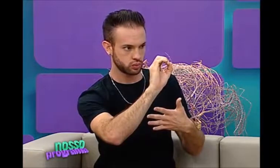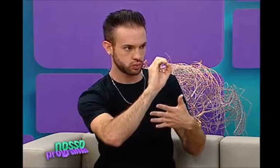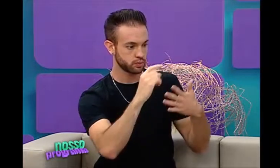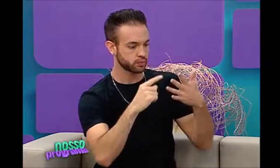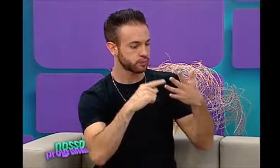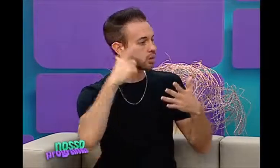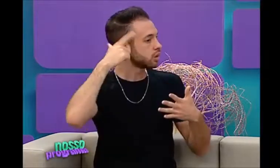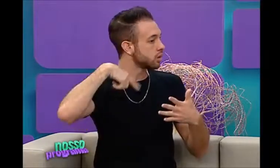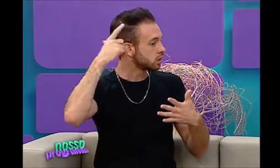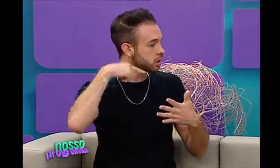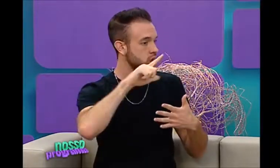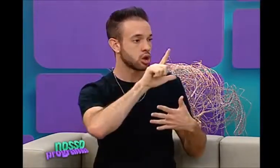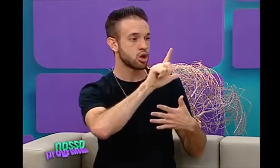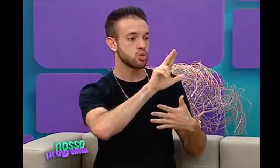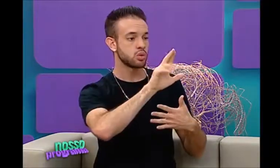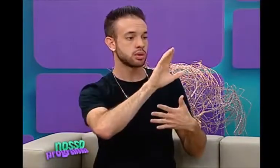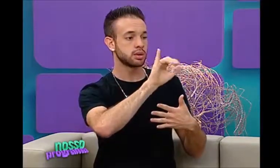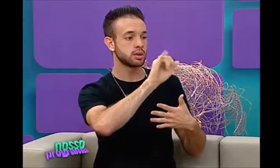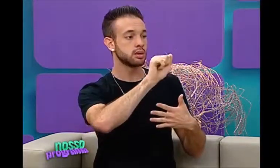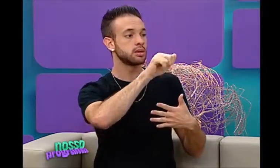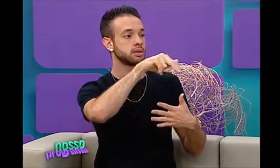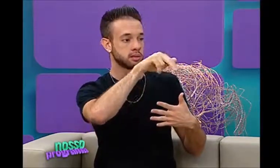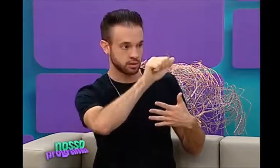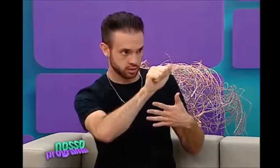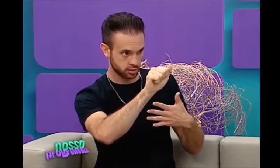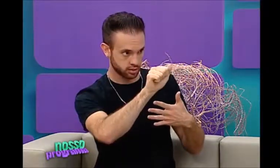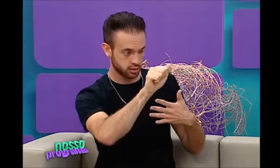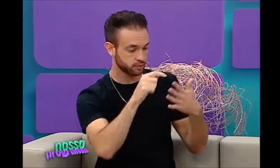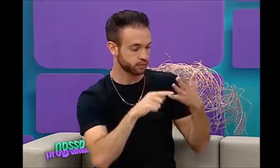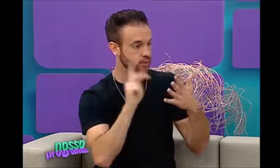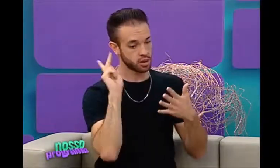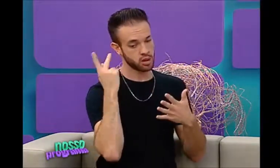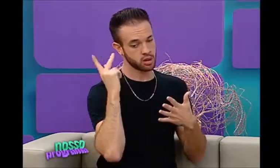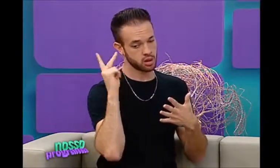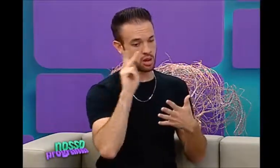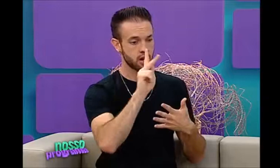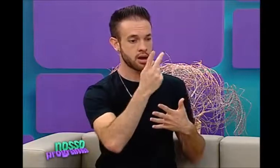Fábio também. E a Luciana.